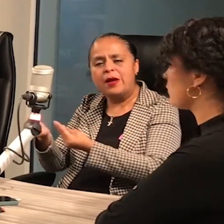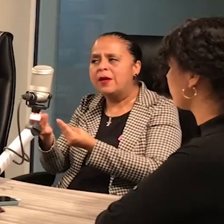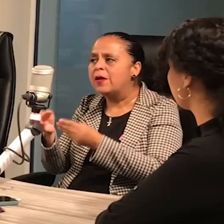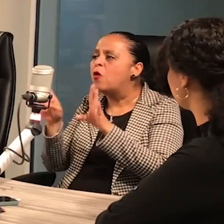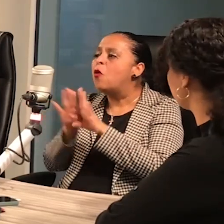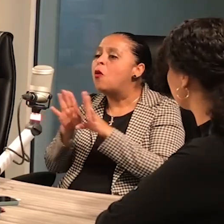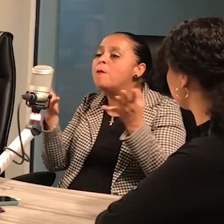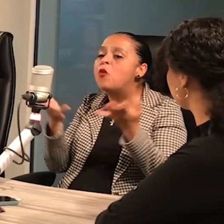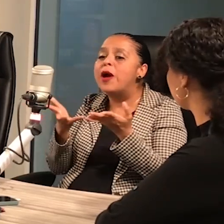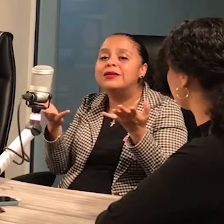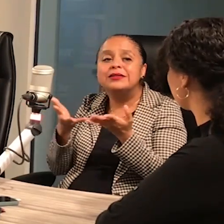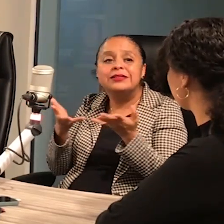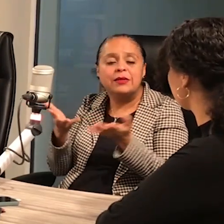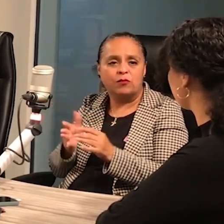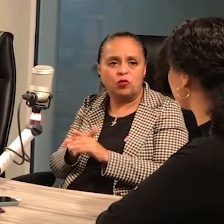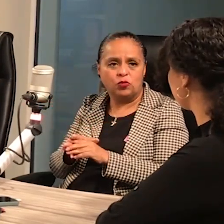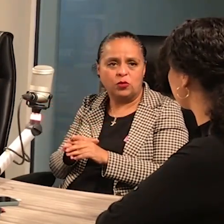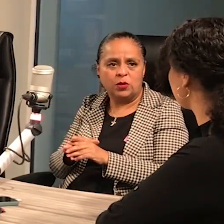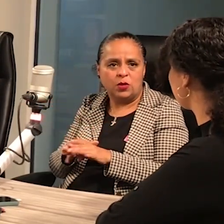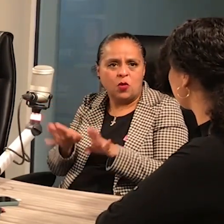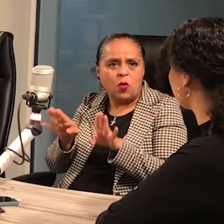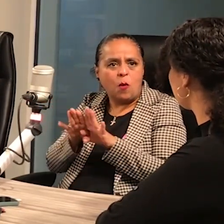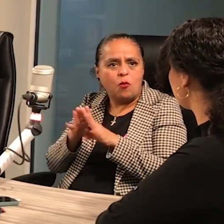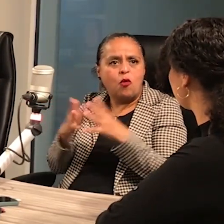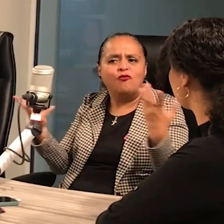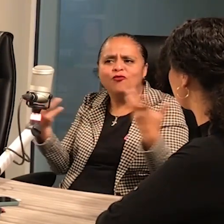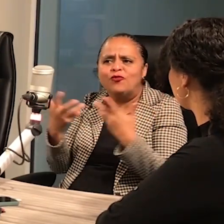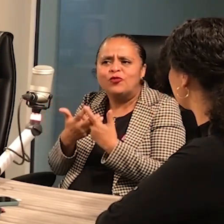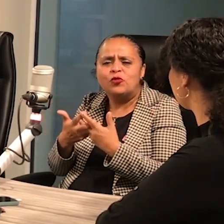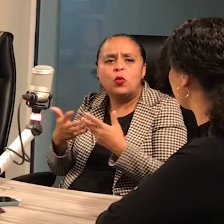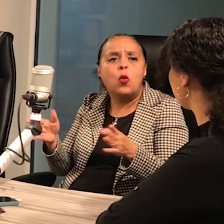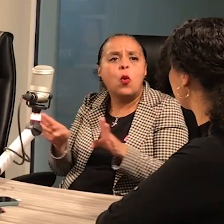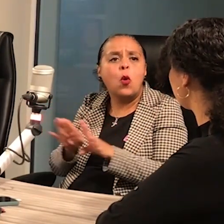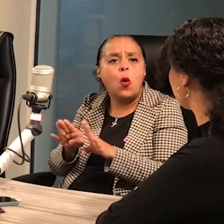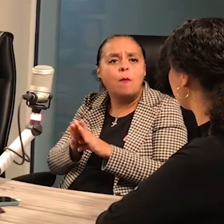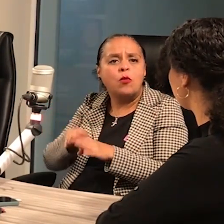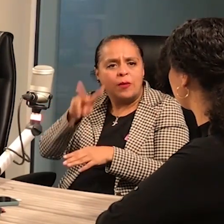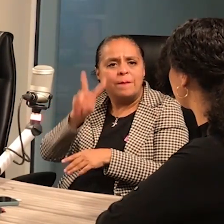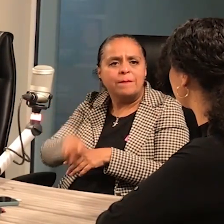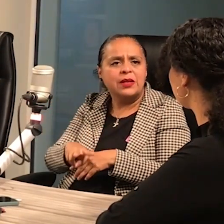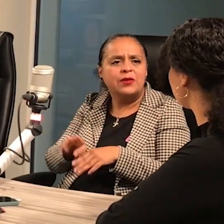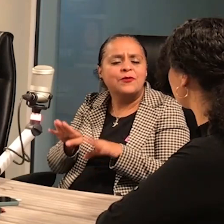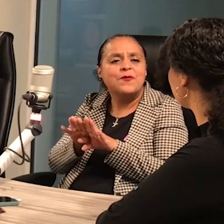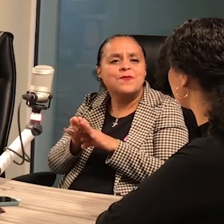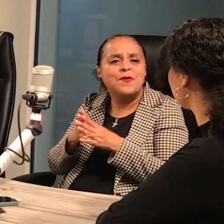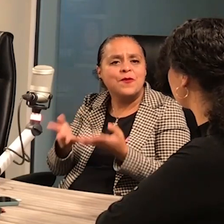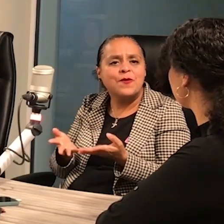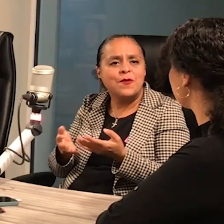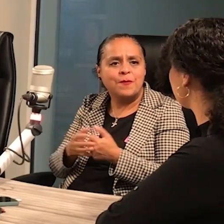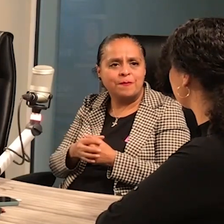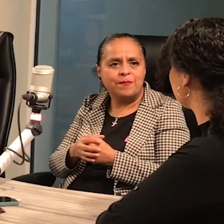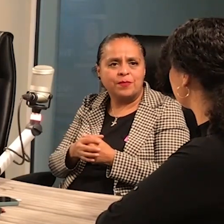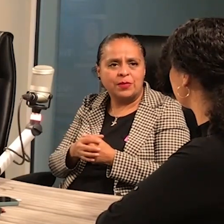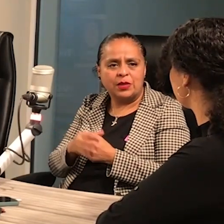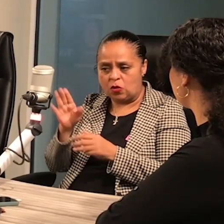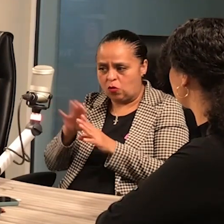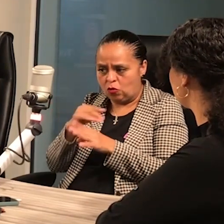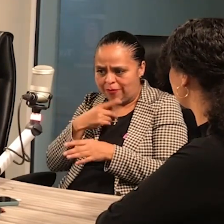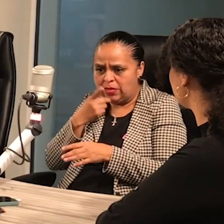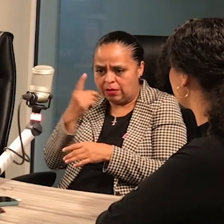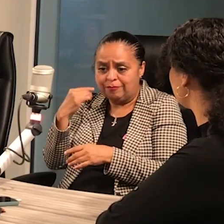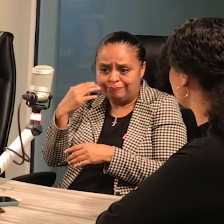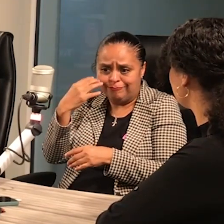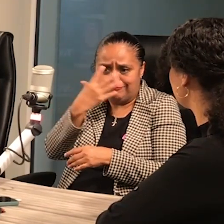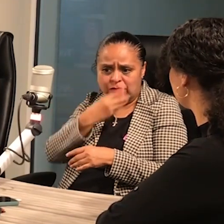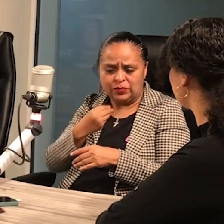la hacemos eficiente, cómo la hacemos funcional y cómo la hacemos realidad, ¿no? Porque, pues como comento, son muy